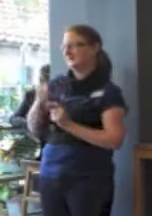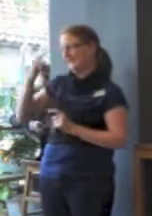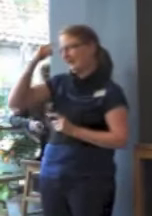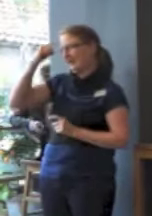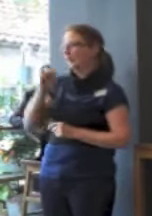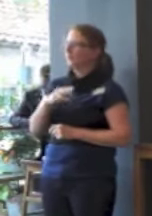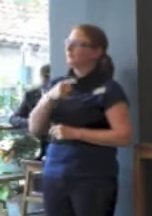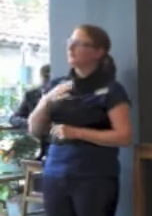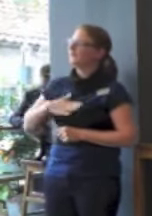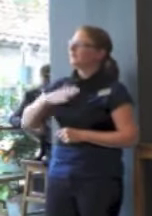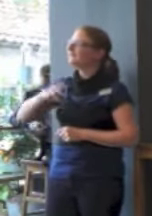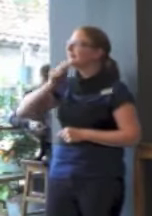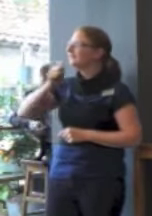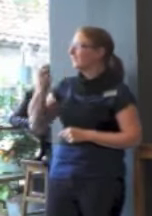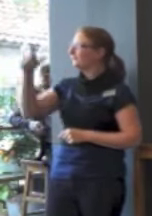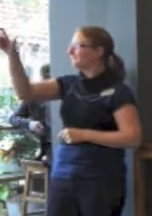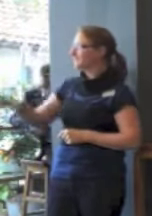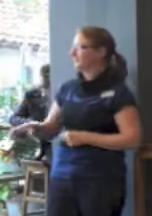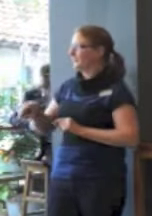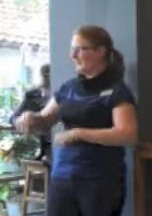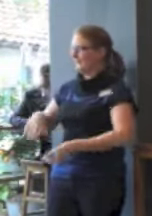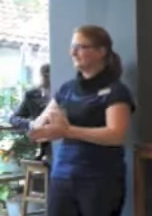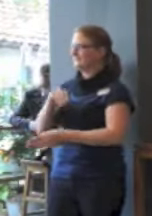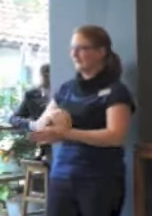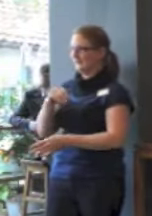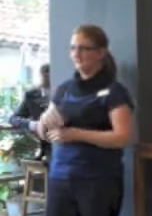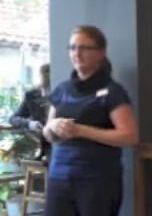vilja intervjua en person i Sverige,